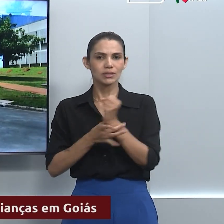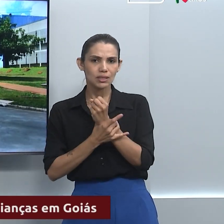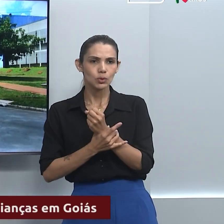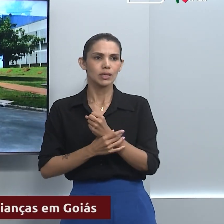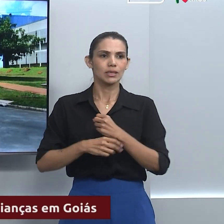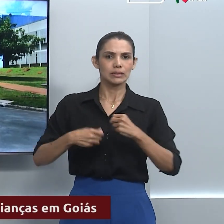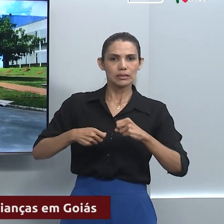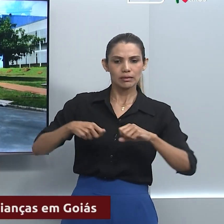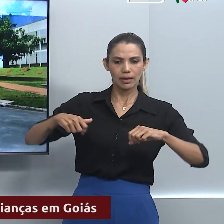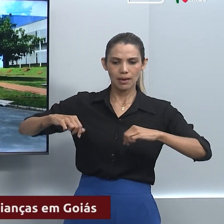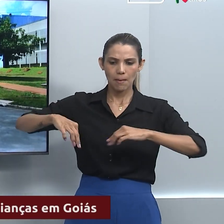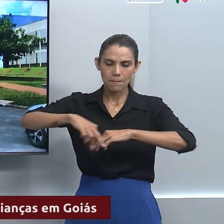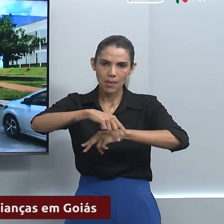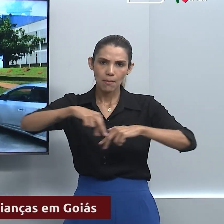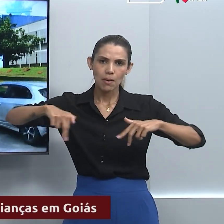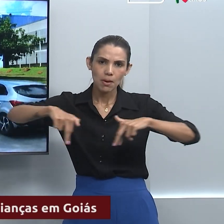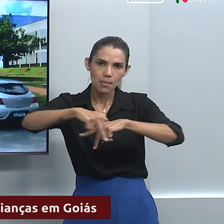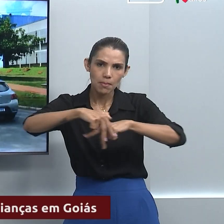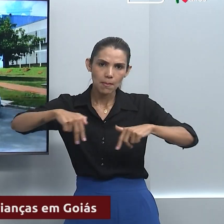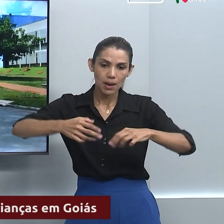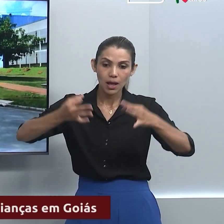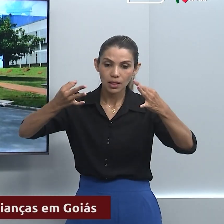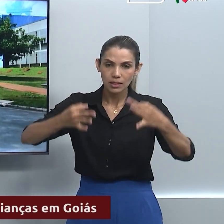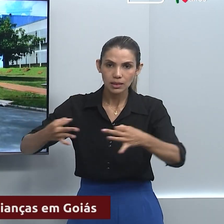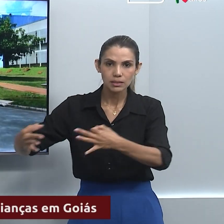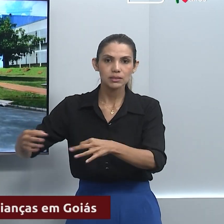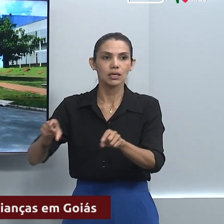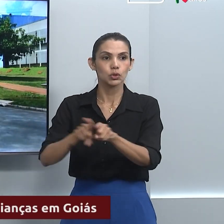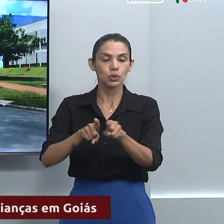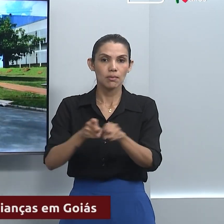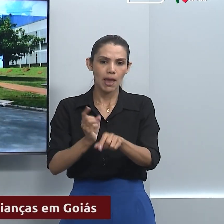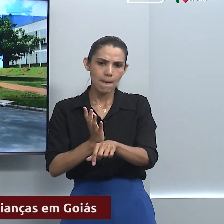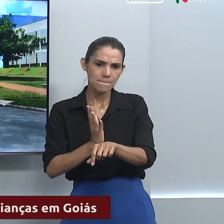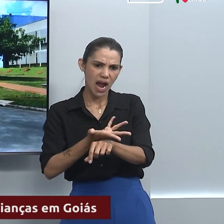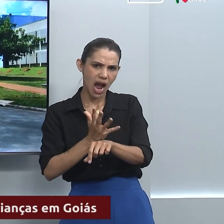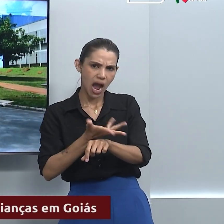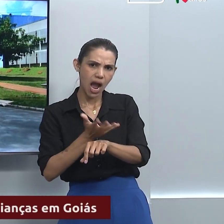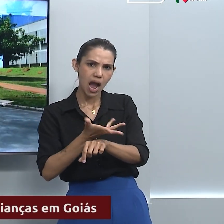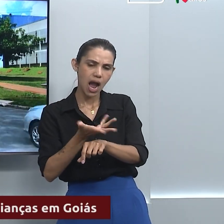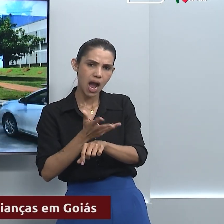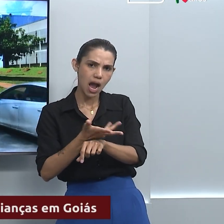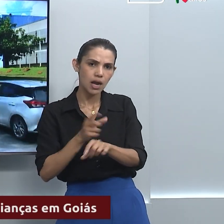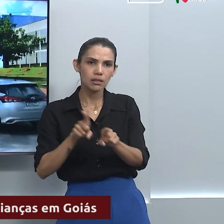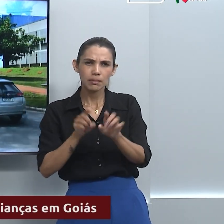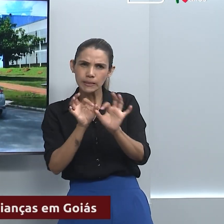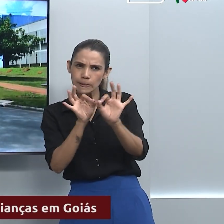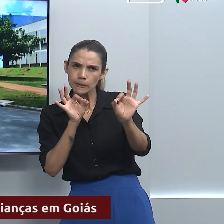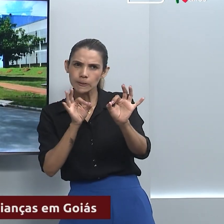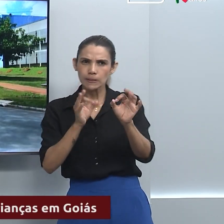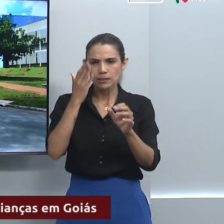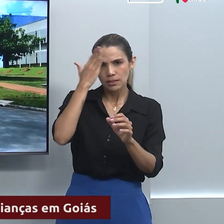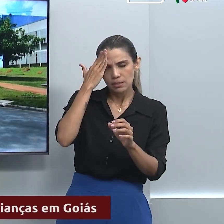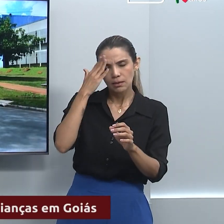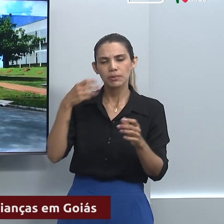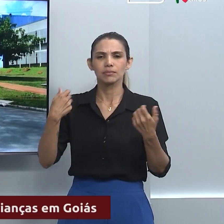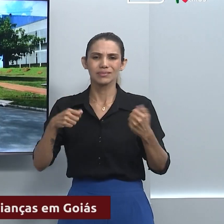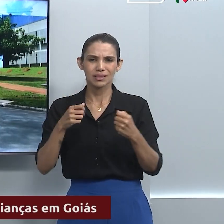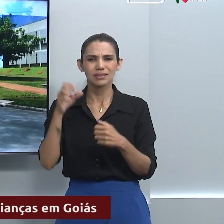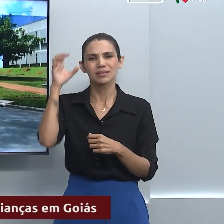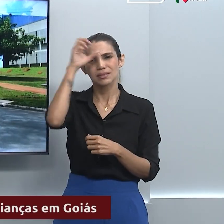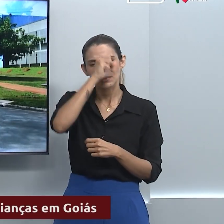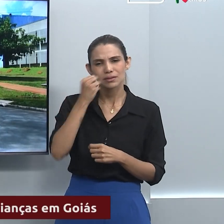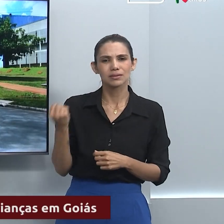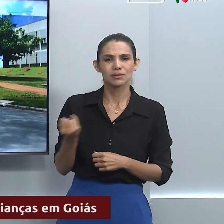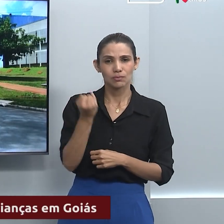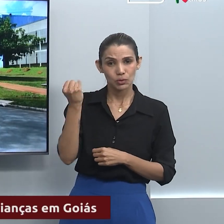pedestre, além de noções de distância e velocidade. Todos esses são bons assuntos para começar uma conversa dentro de